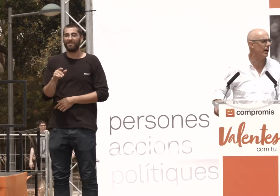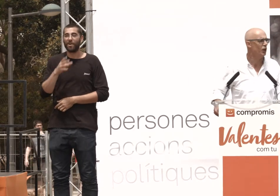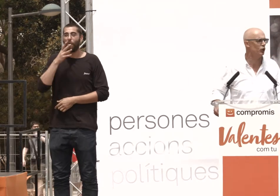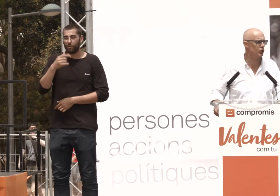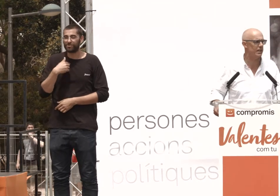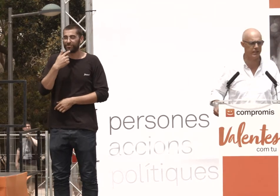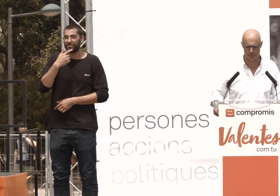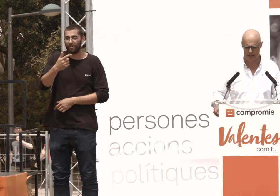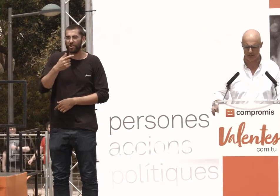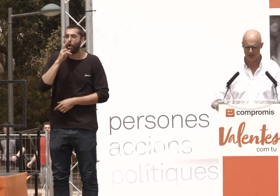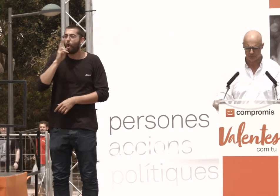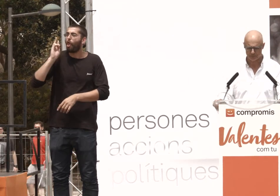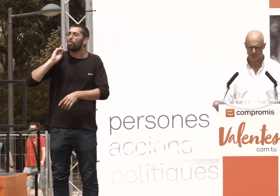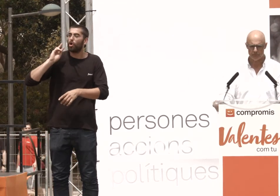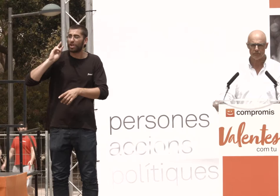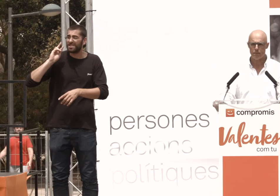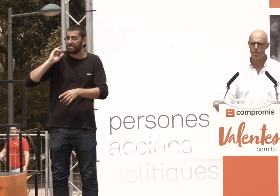així dos anys després?